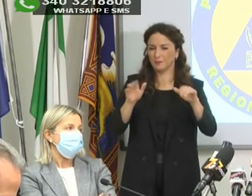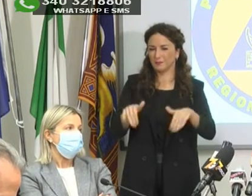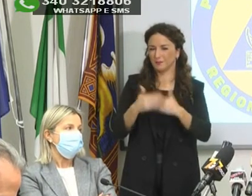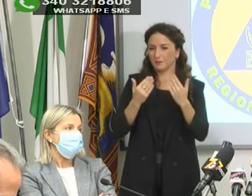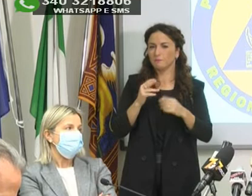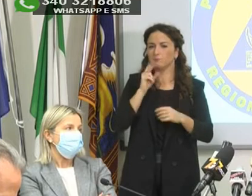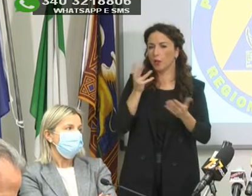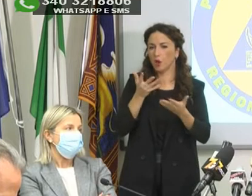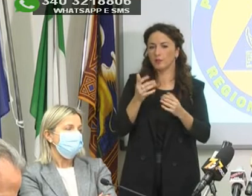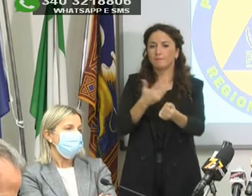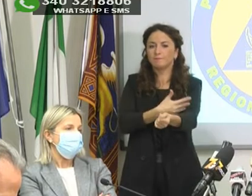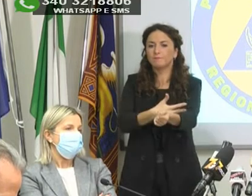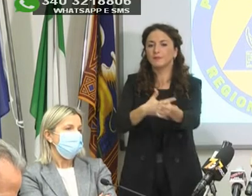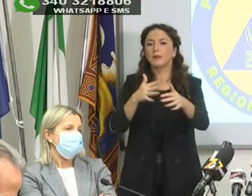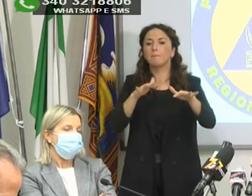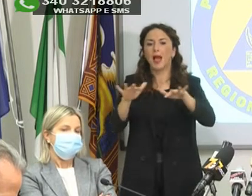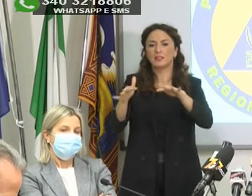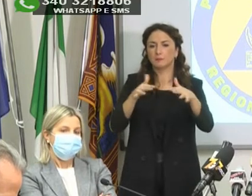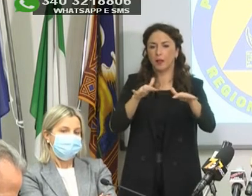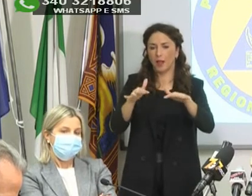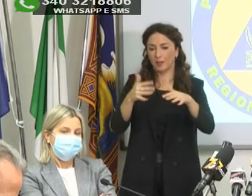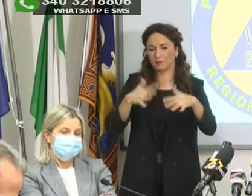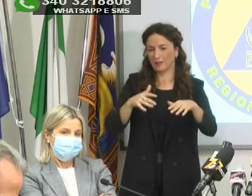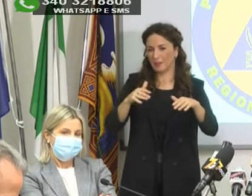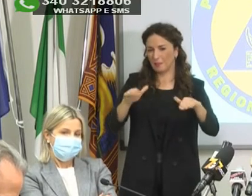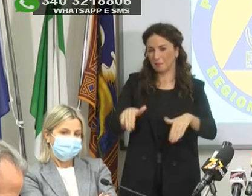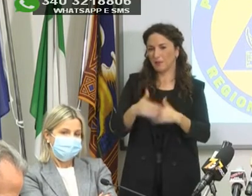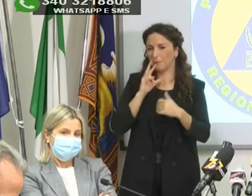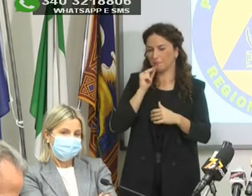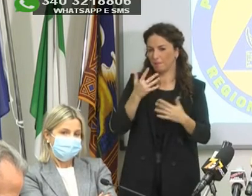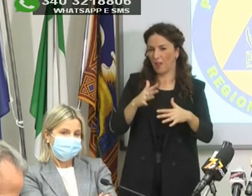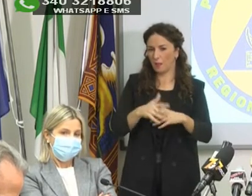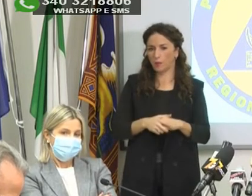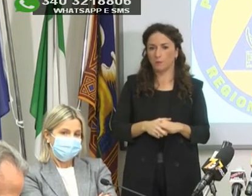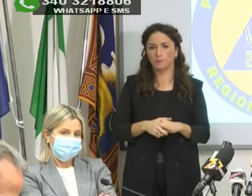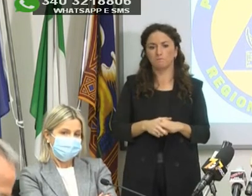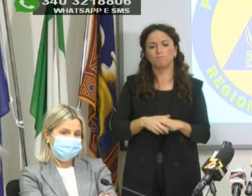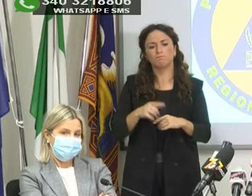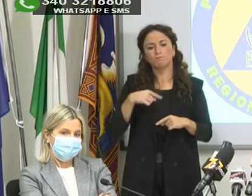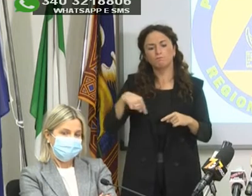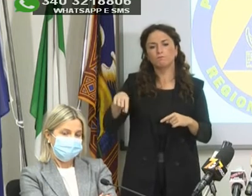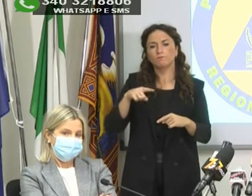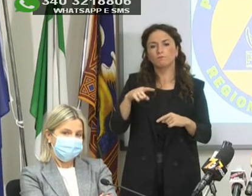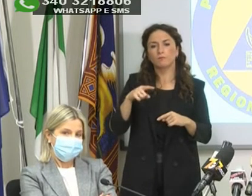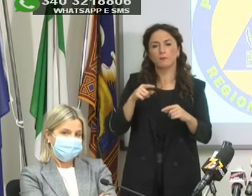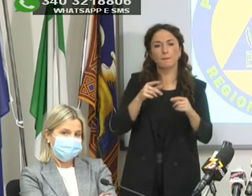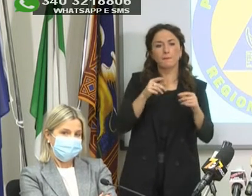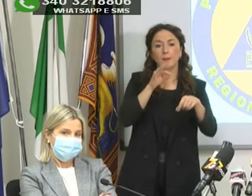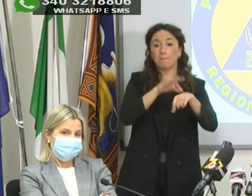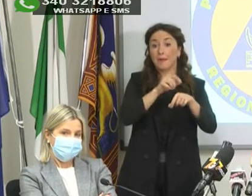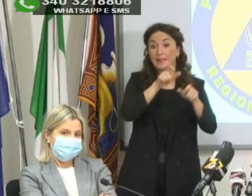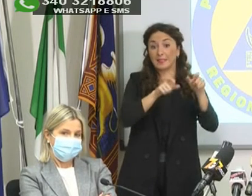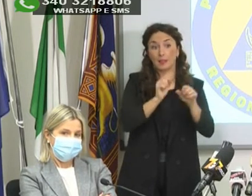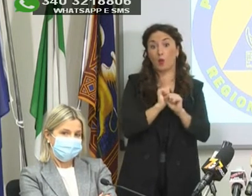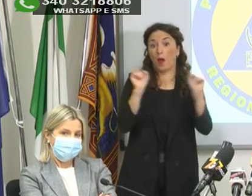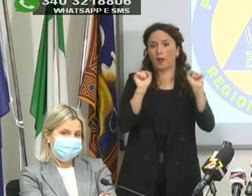del plasma, perché anche sul plasma oggi ne abbiamo parlato, continuiamo a intercettare i nostri pazienti che sono